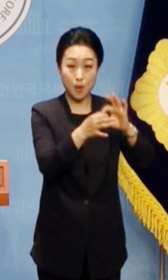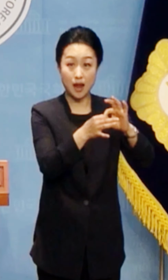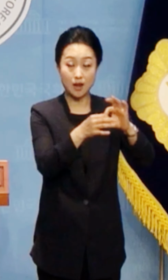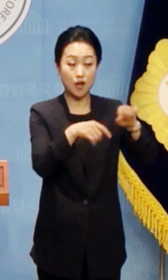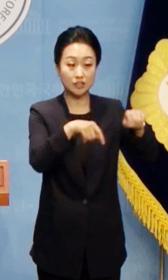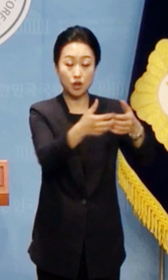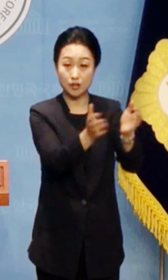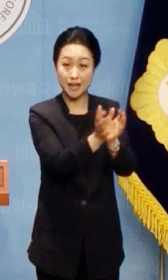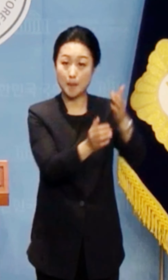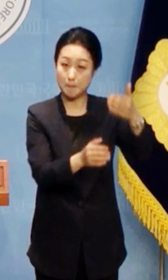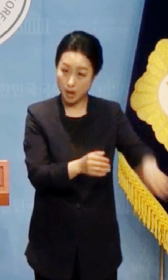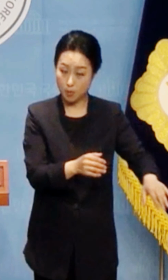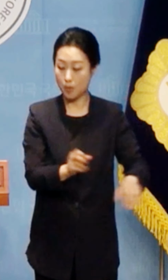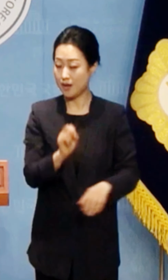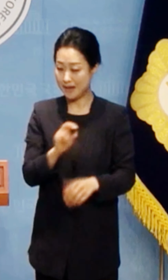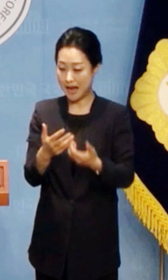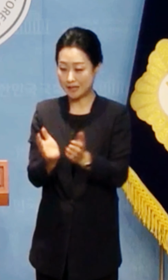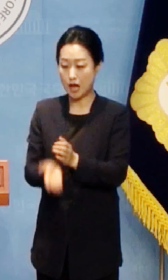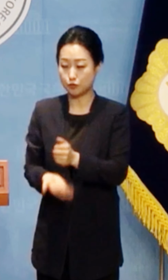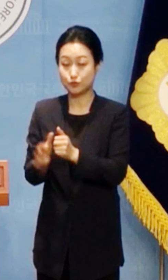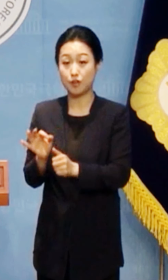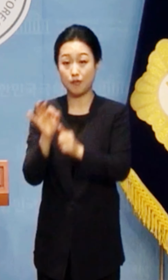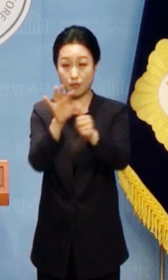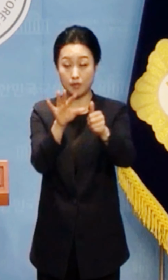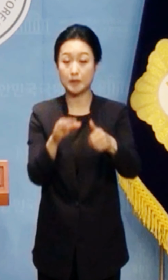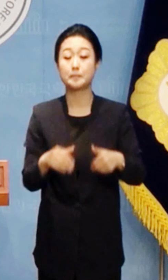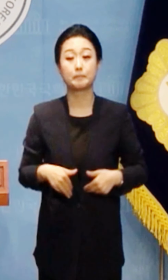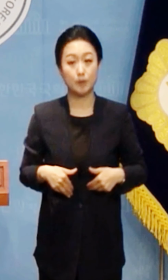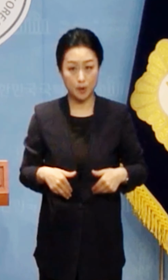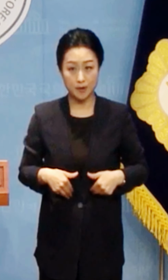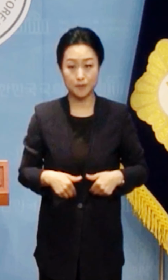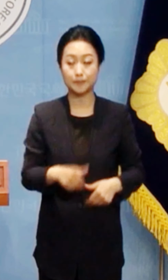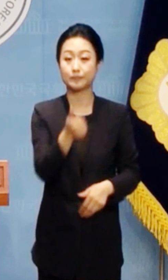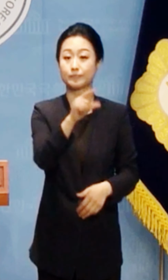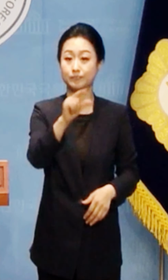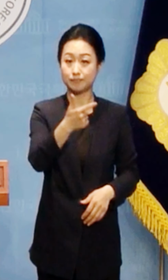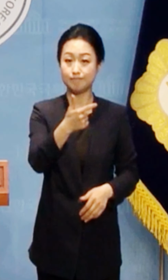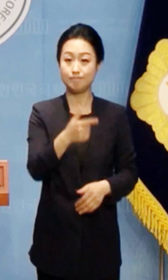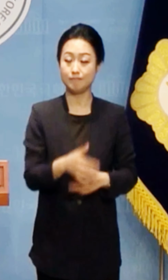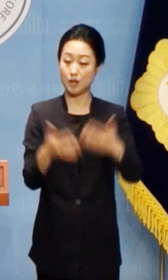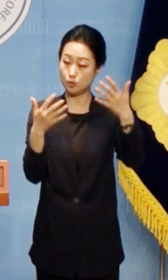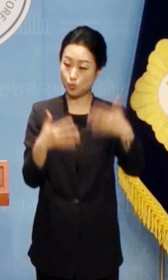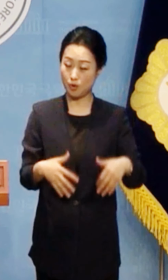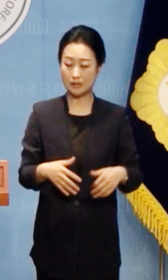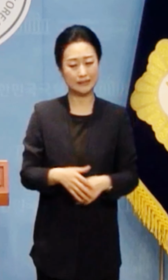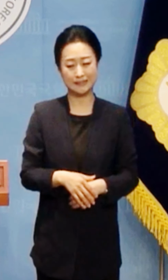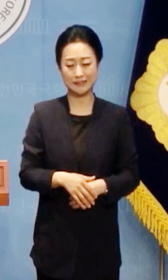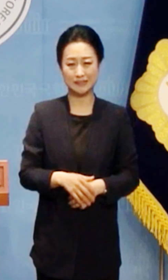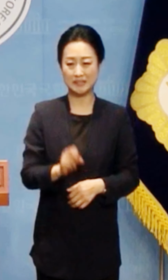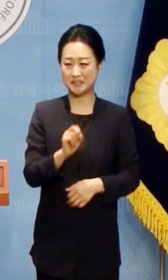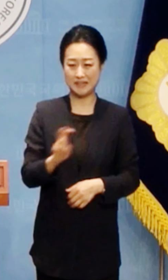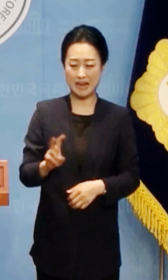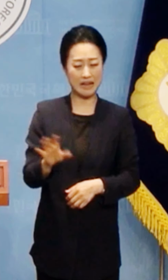제외하고 야권이 추천하는 것이 맞습니다 한 대표는 그런 정도의 조건을 걸면 야권이 받을